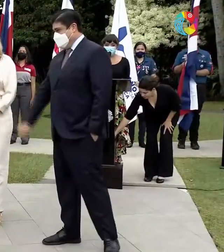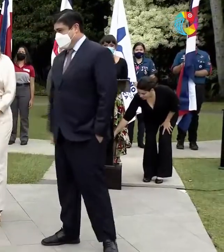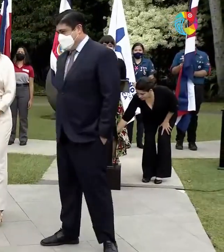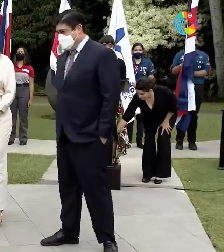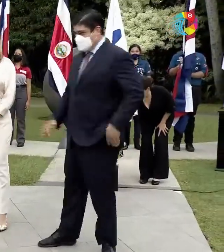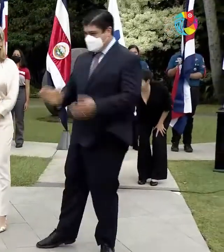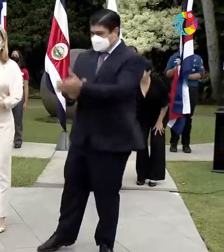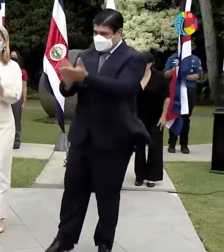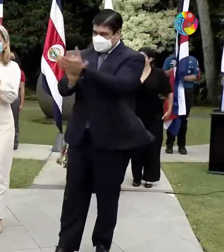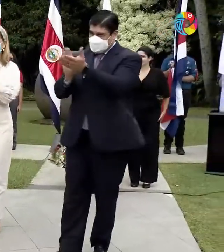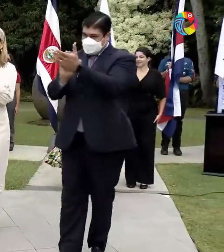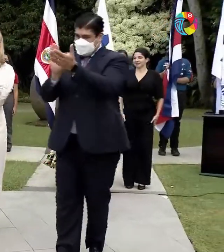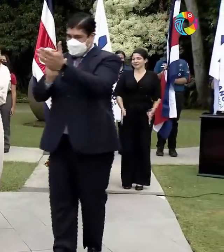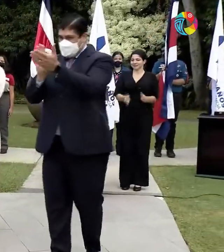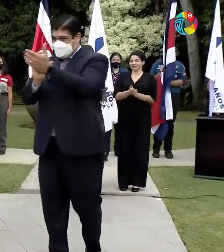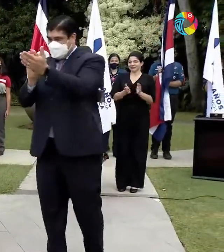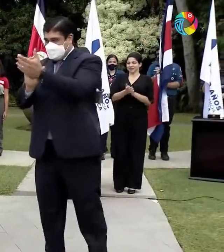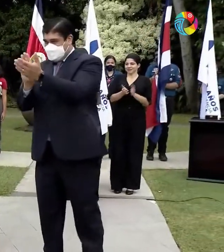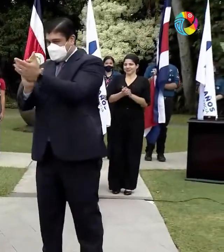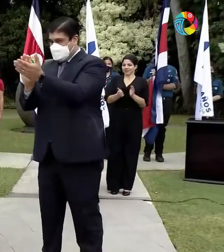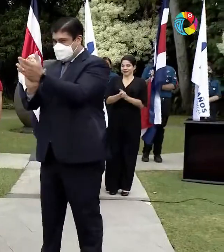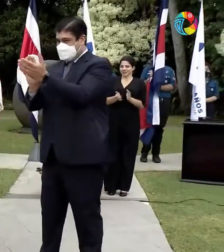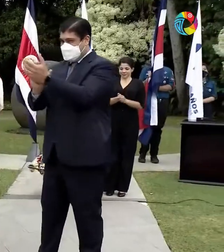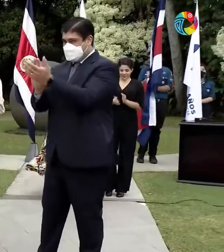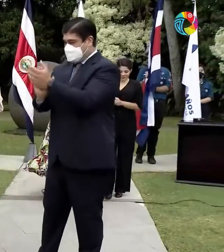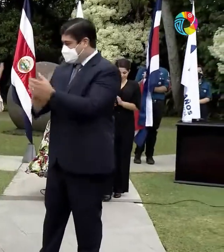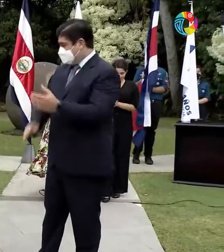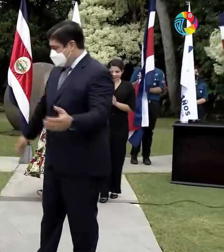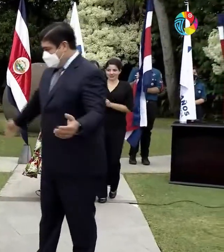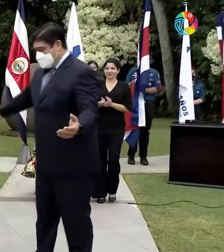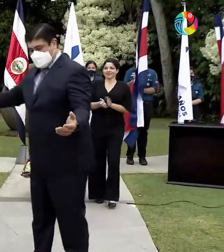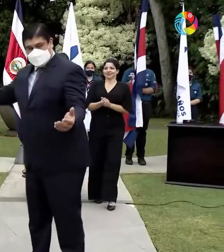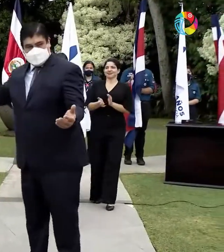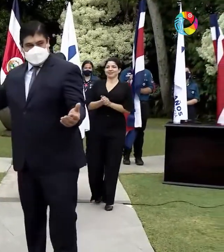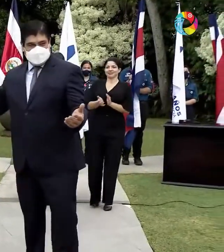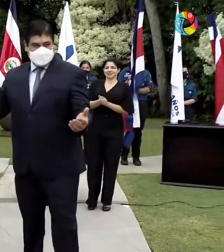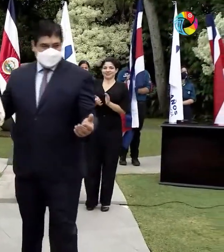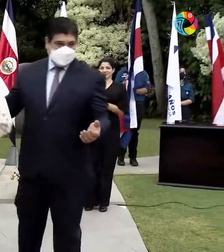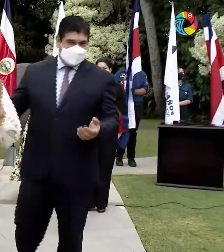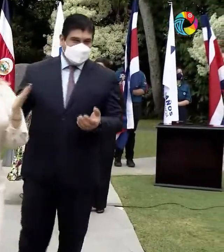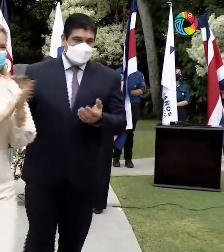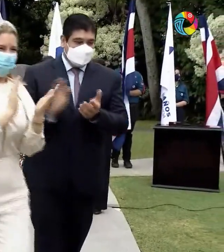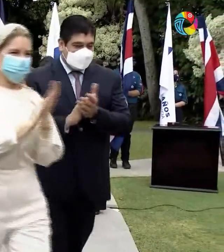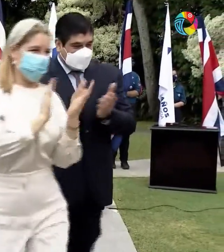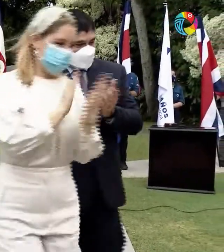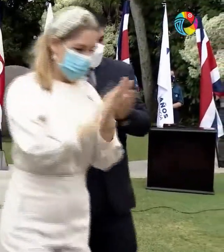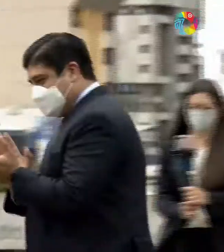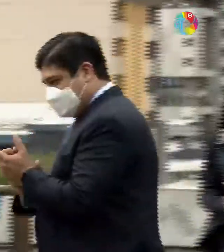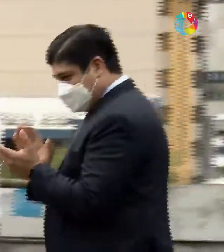Muchas gracias a Miranda y el señor presidente y la primera dama pueden volver a sus espacios.